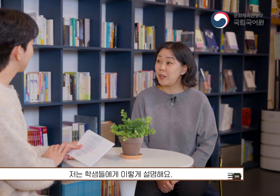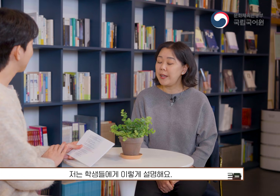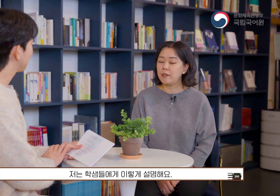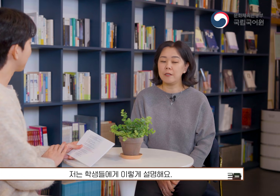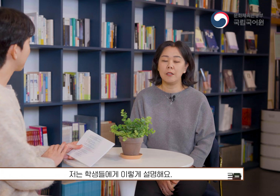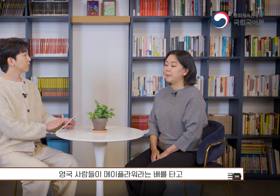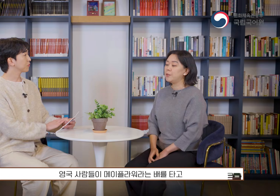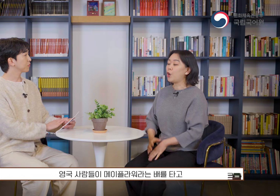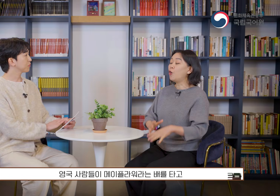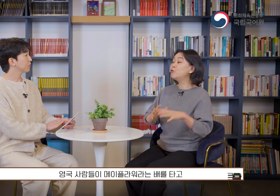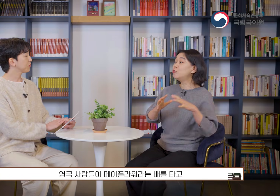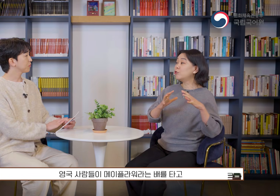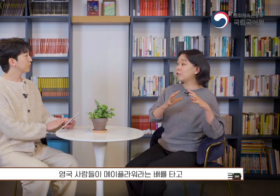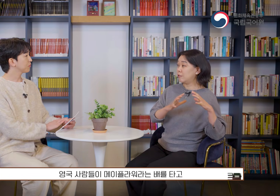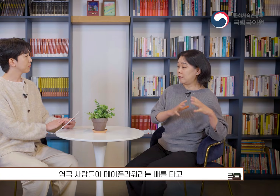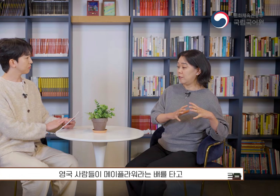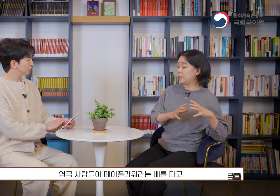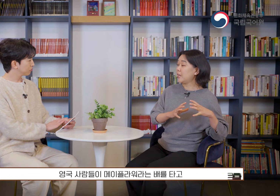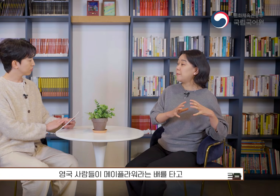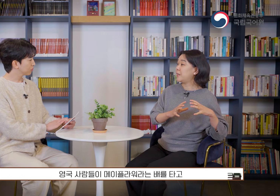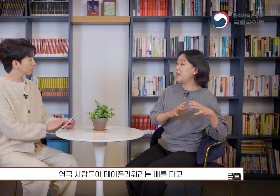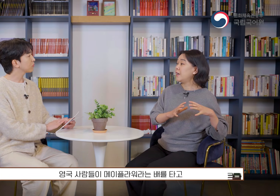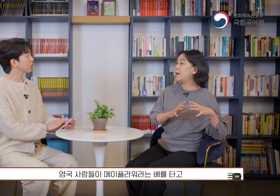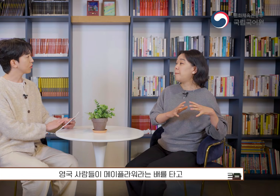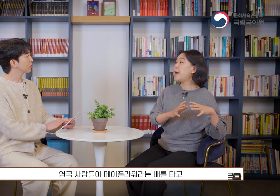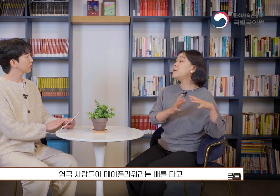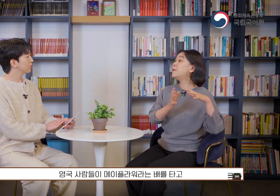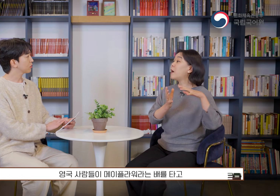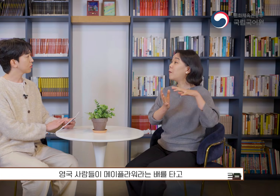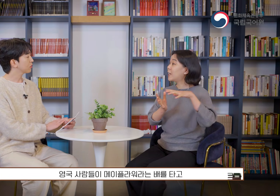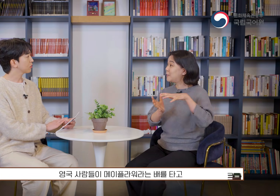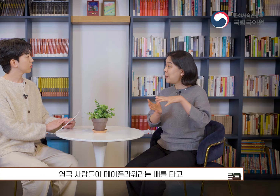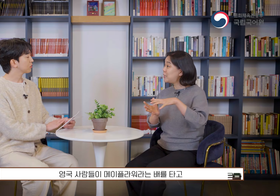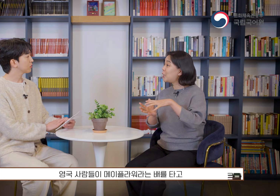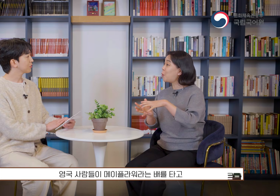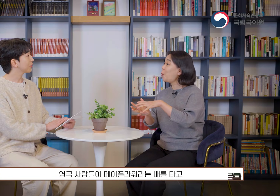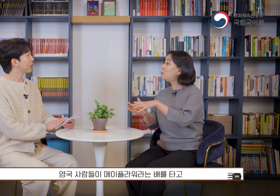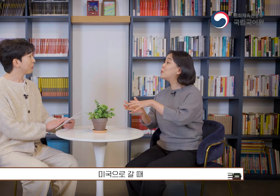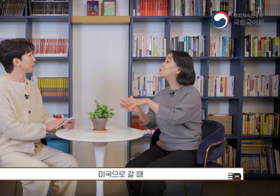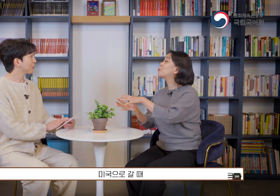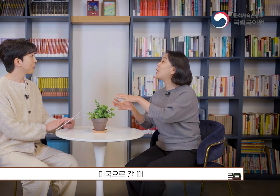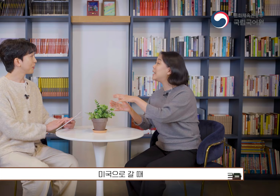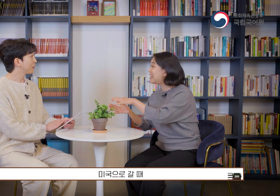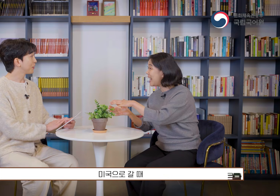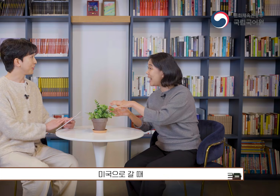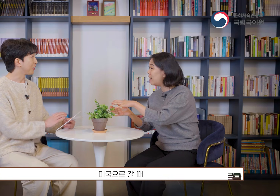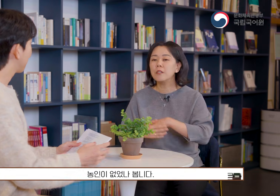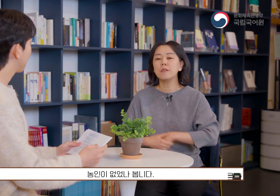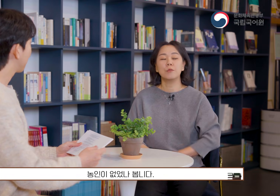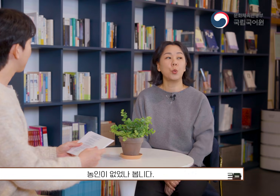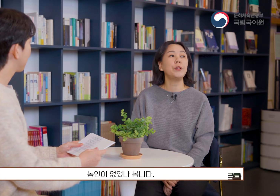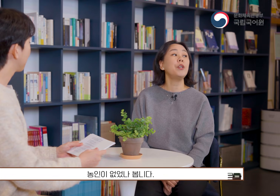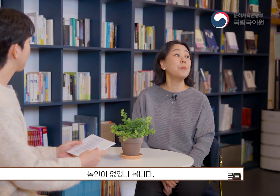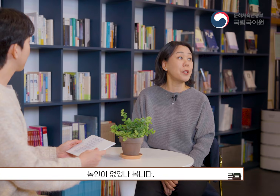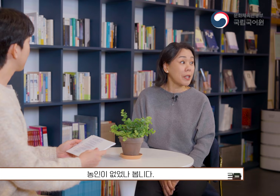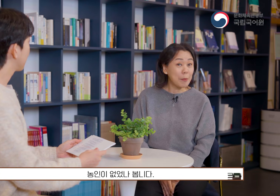해요. 네. 영국 사람들이 네. 메이플라워라는 배를 타고 미국으로 갈 때 네. 농인이 없었나